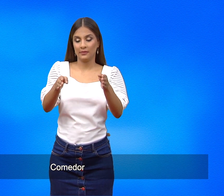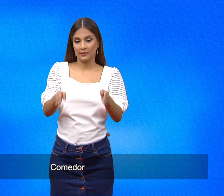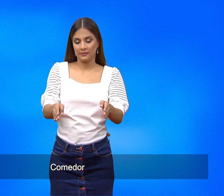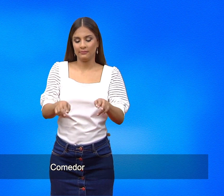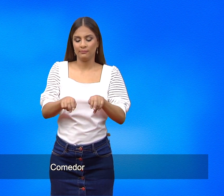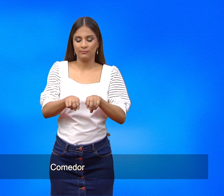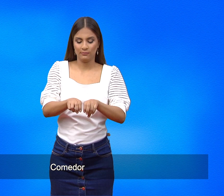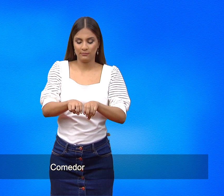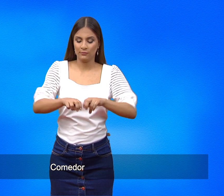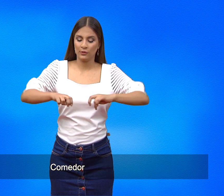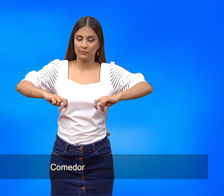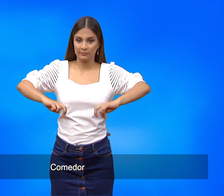el comedor